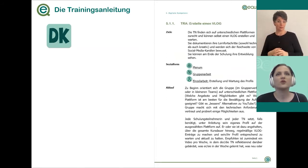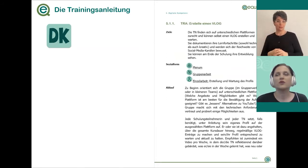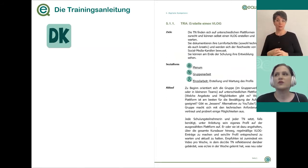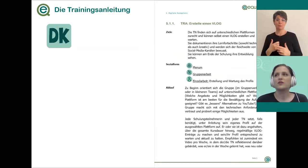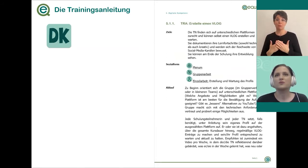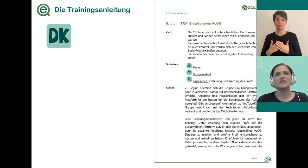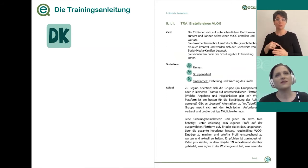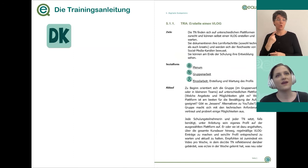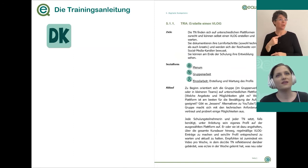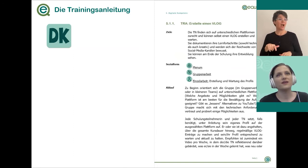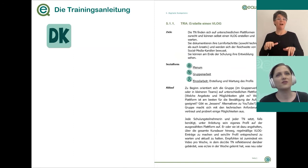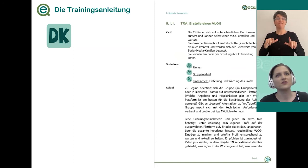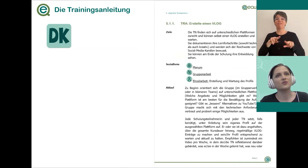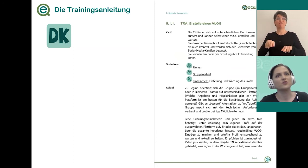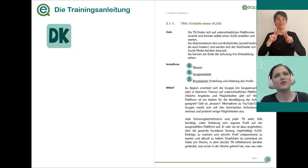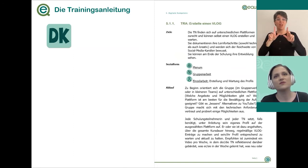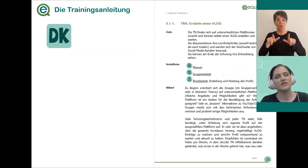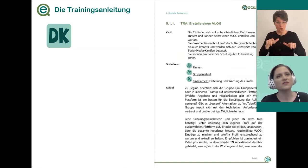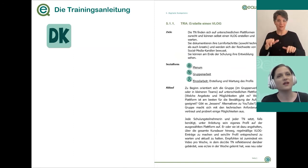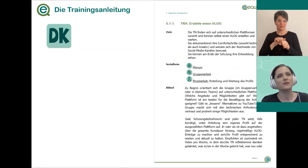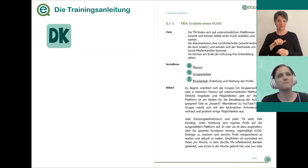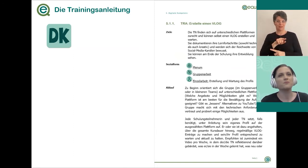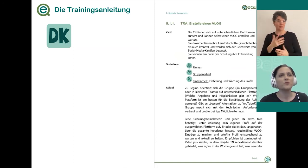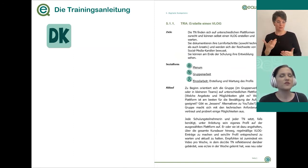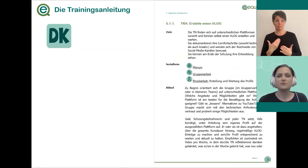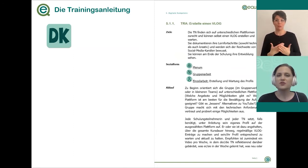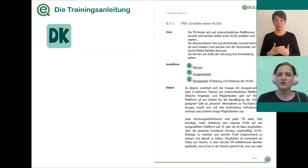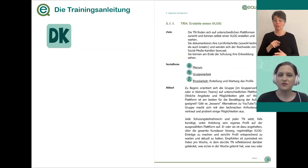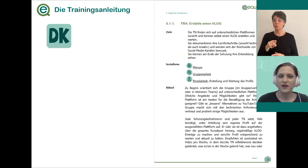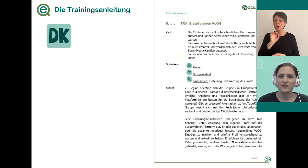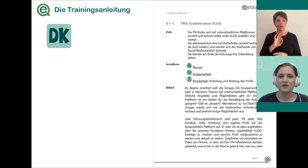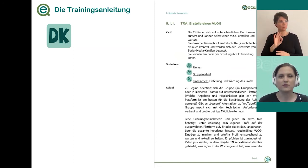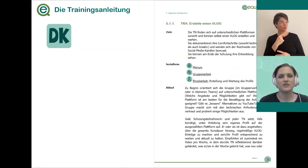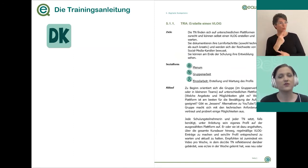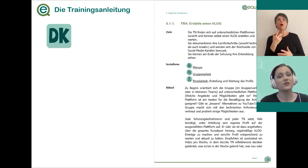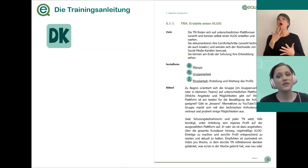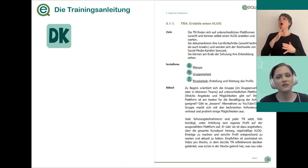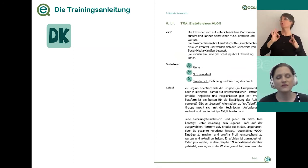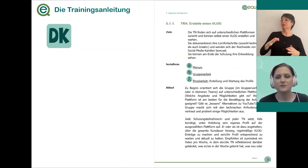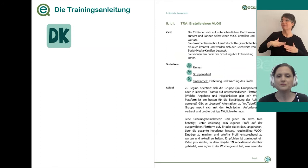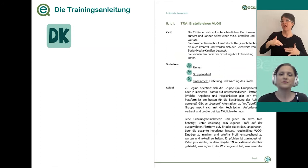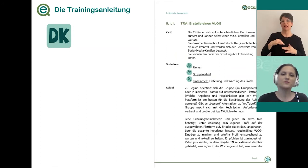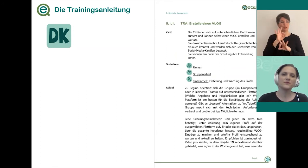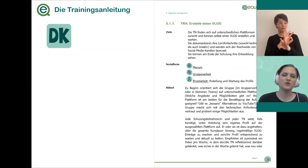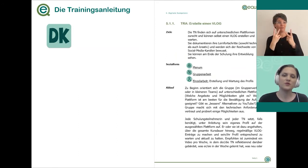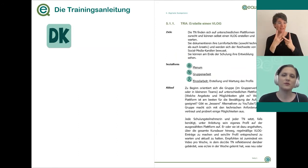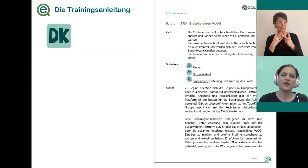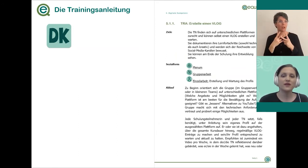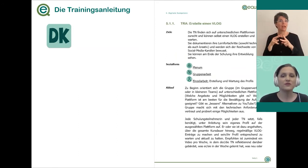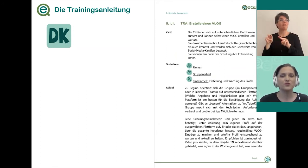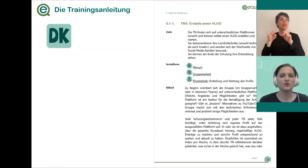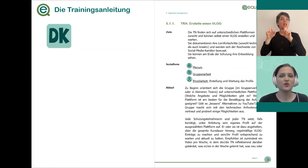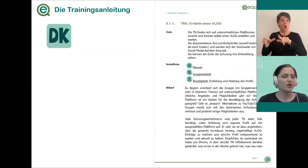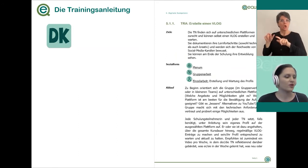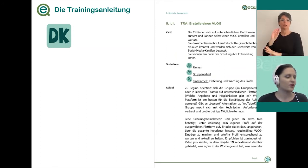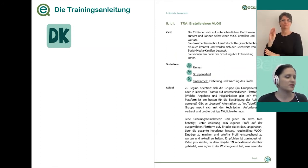jeder Woche oder nach einer speziellen Einheit könntest du hier festhalten, was dir besonders gefallen hat oder was für dich wichtig war. Und am Ende